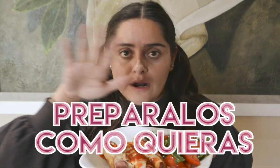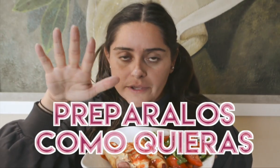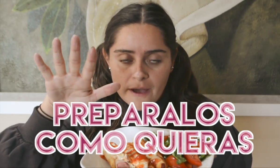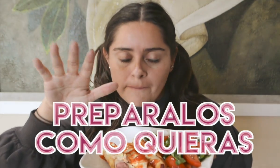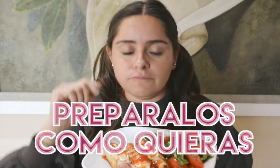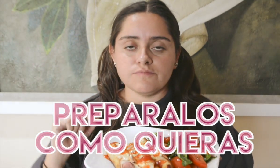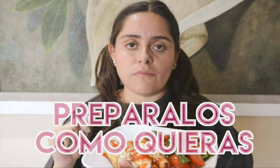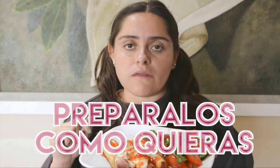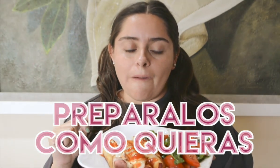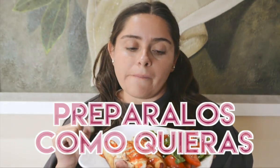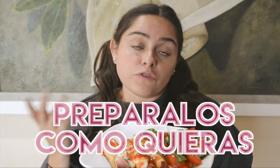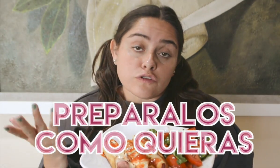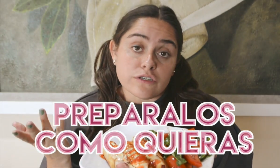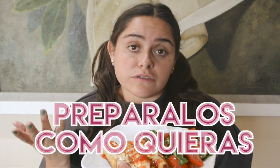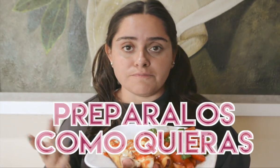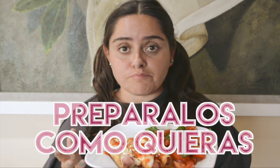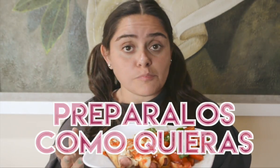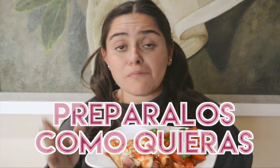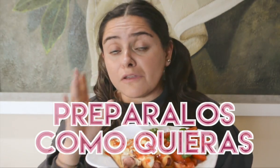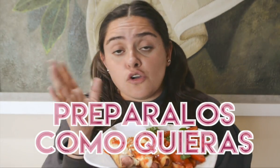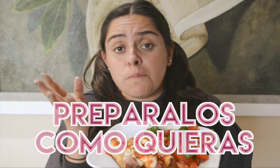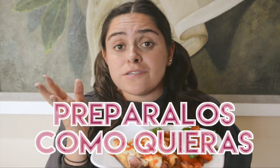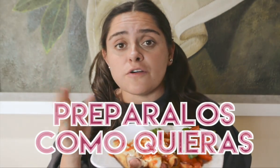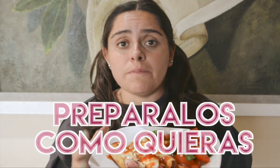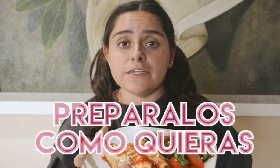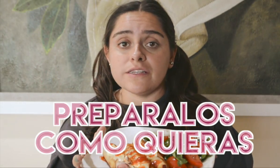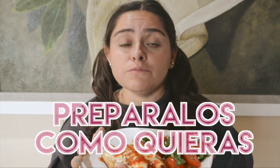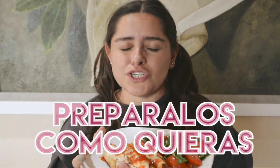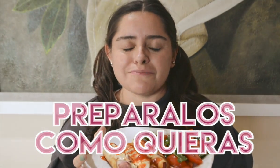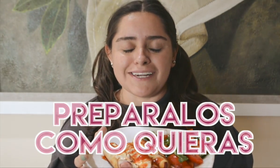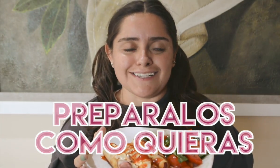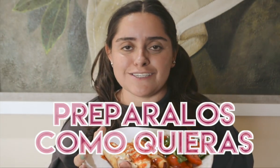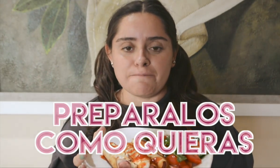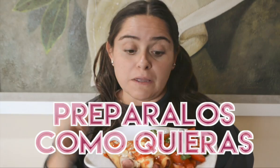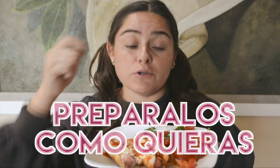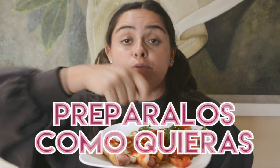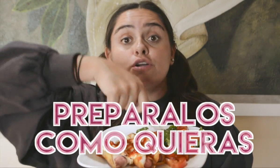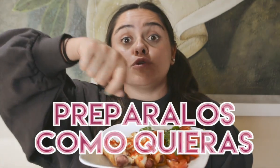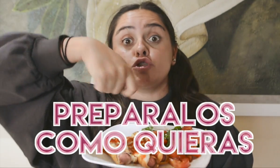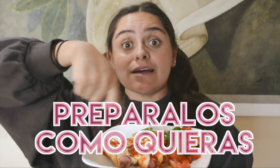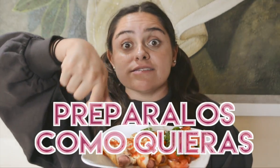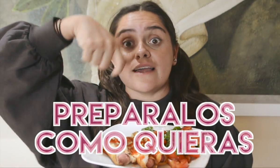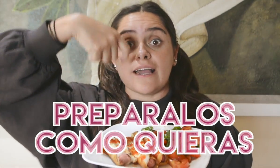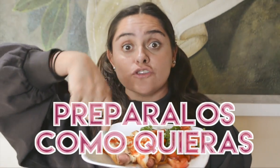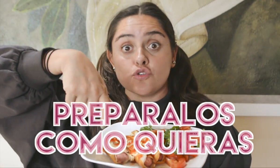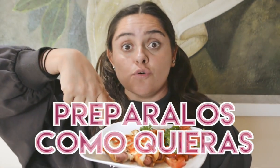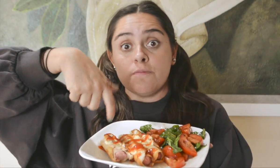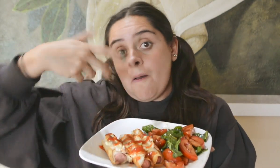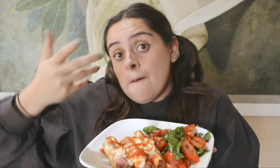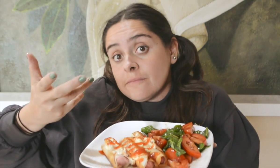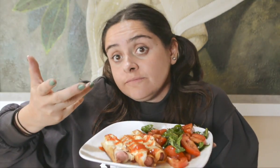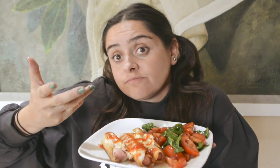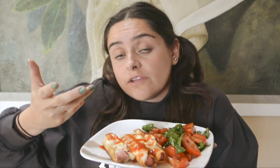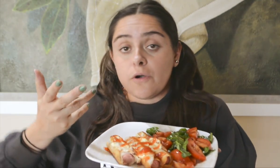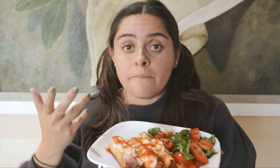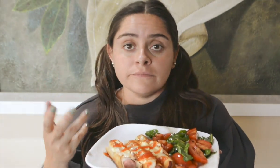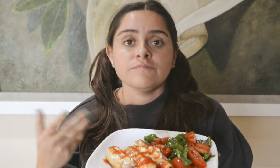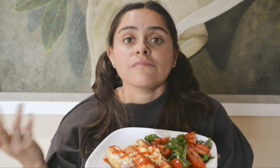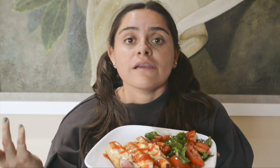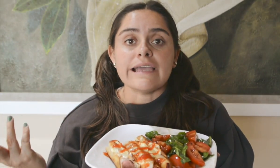vida. Entonces, lo puedes acompañar de muchas maneras. Le puedes poner mostaza, catsup. Digo, ya